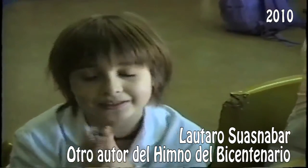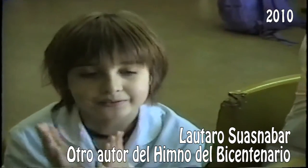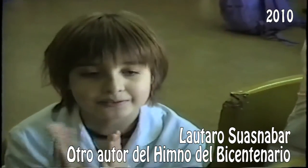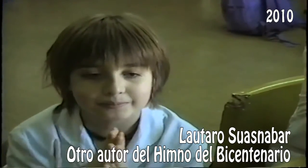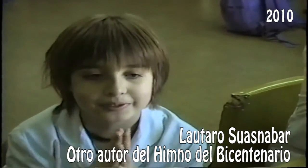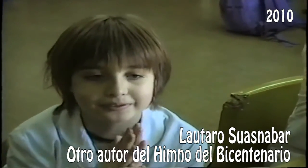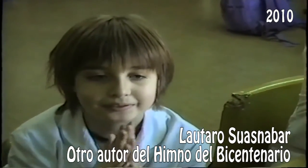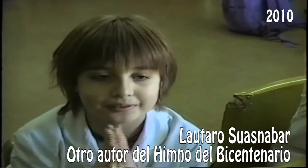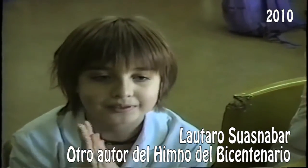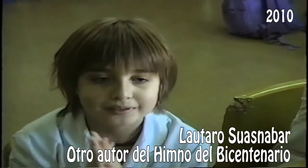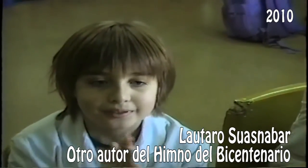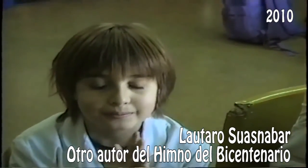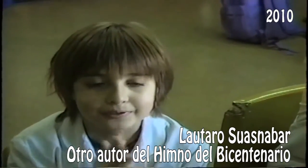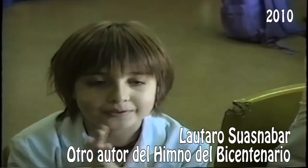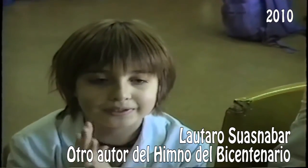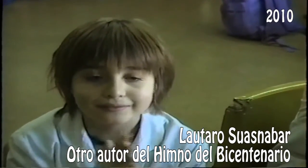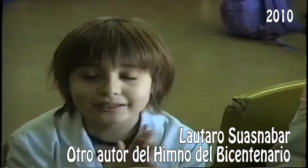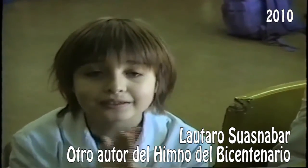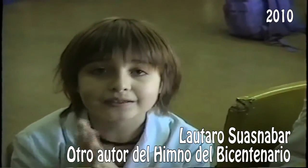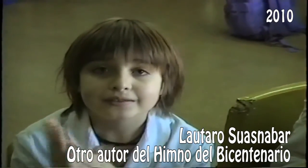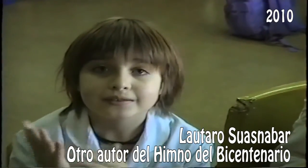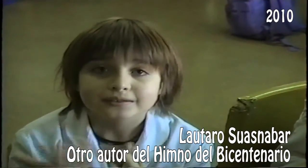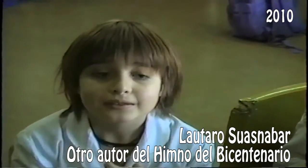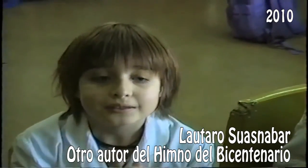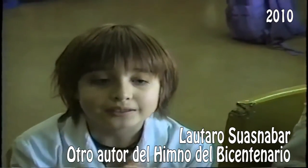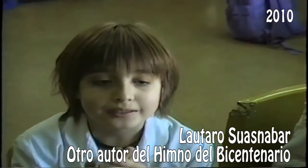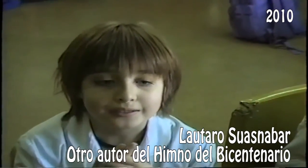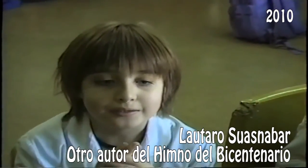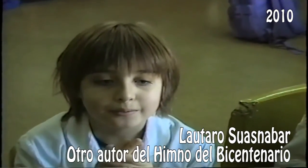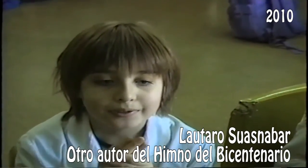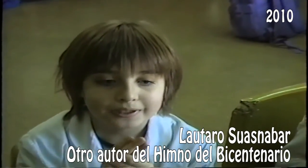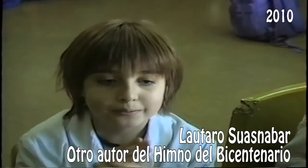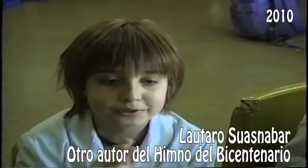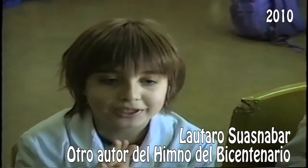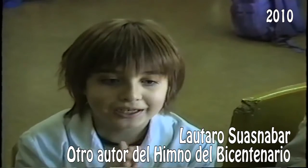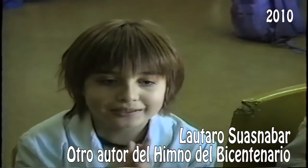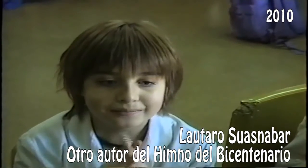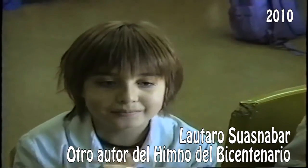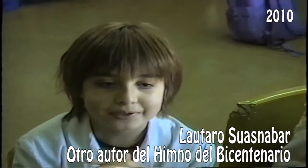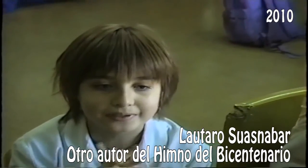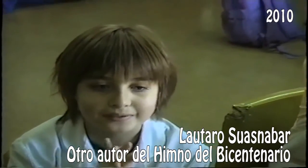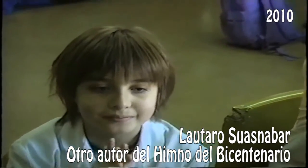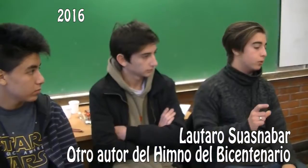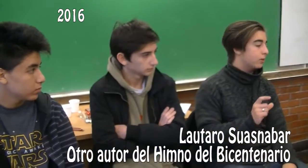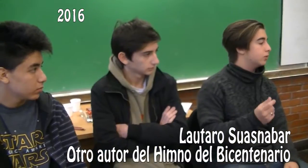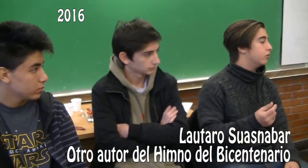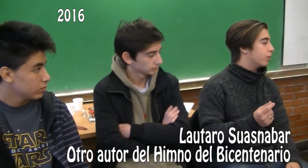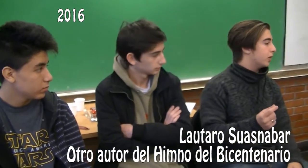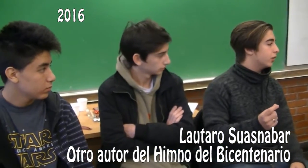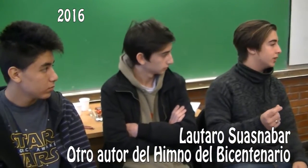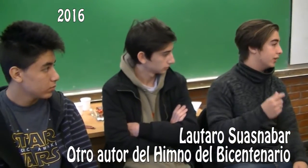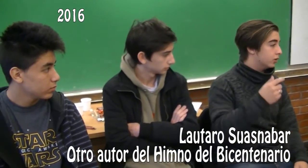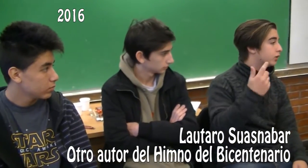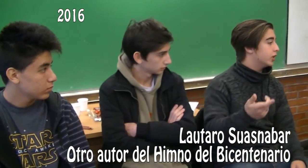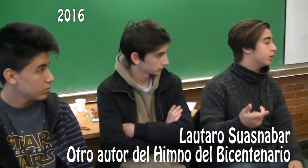nietos, pero lo van a abrir y lo van a escuchar y... Justamente es un formato que en 200 años se va a